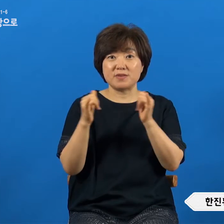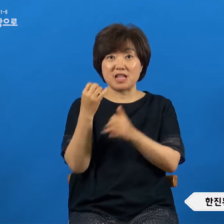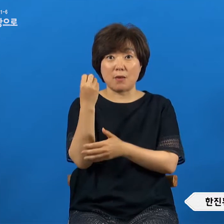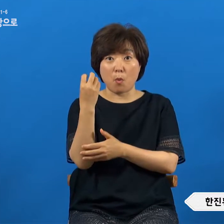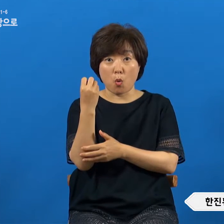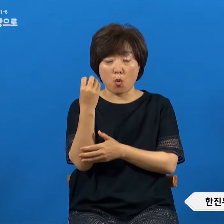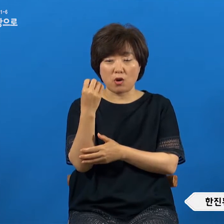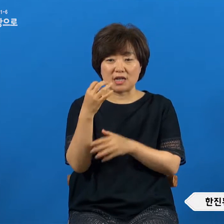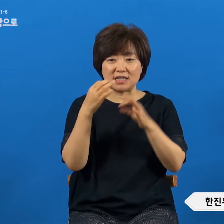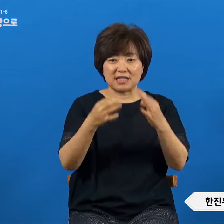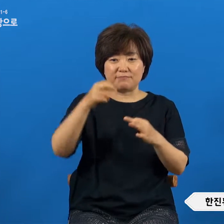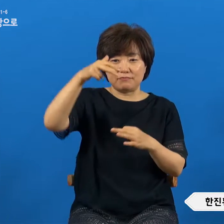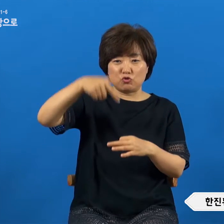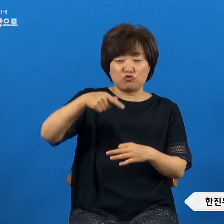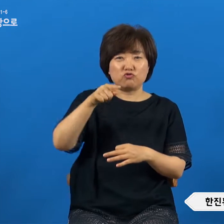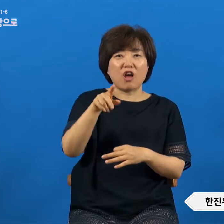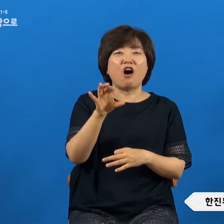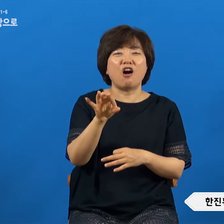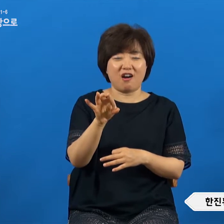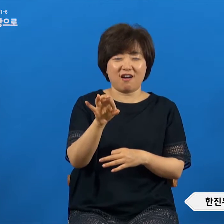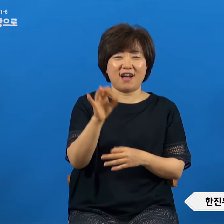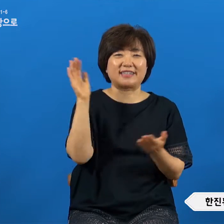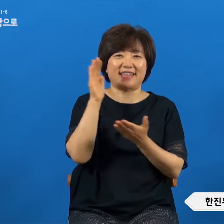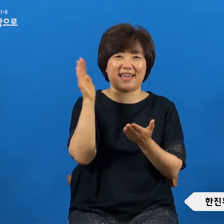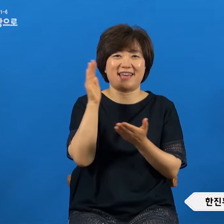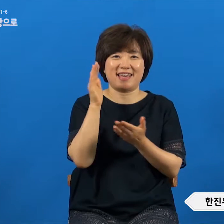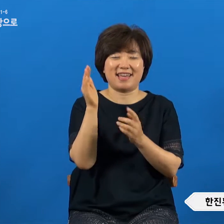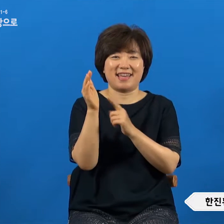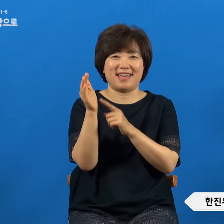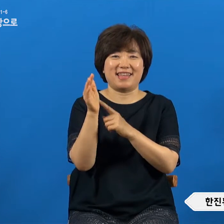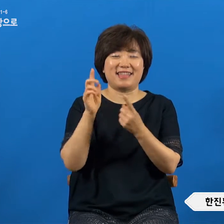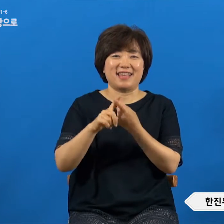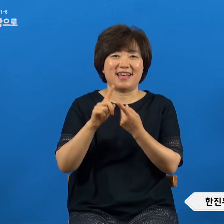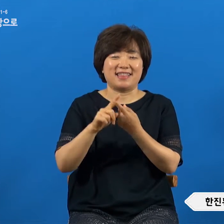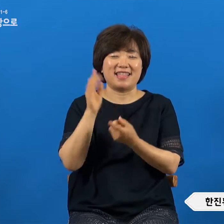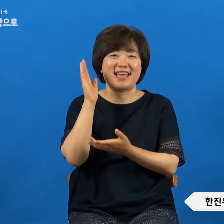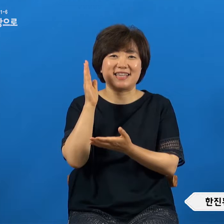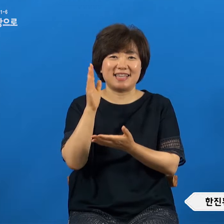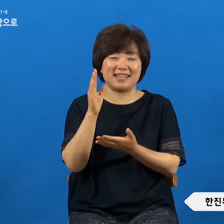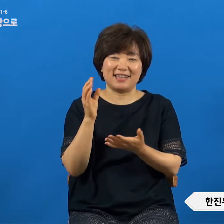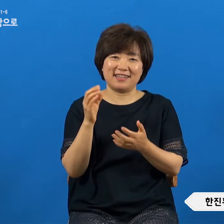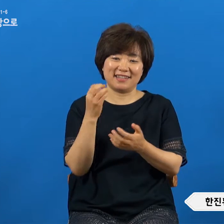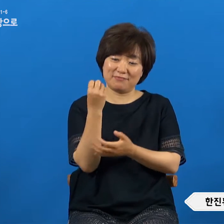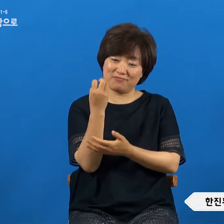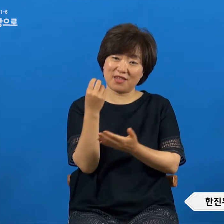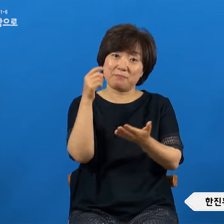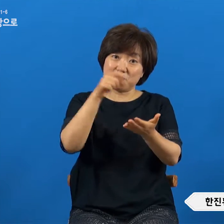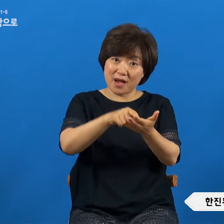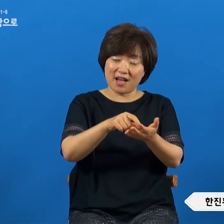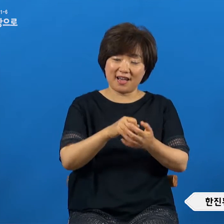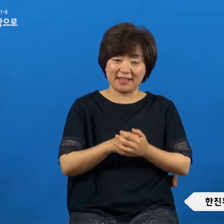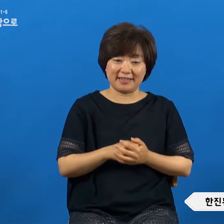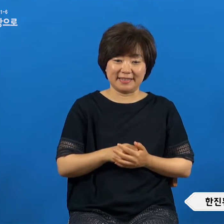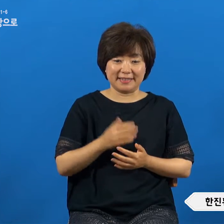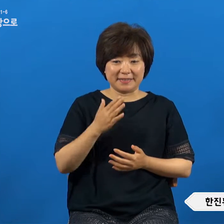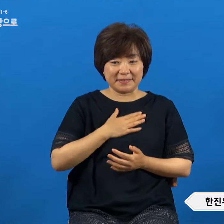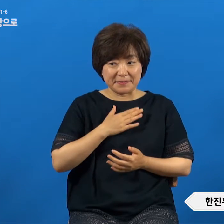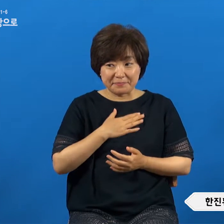얘기가 실렸습니다. 주영이가 자기 페이스북에 이런 글을 올렸답니다.